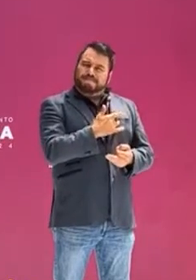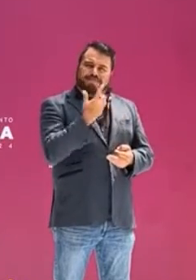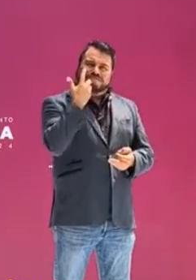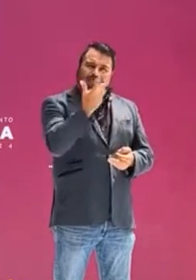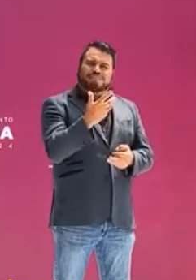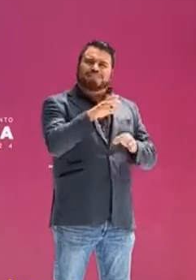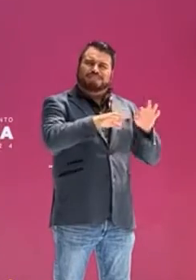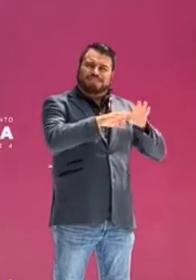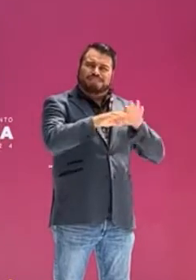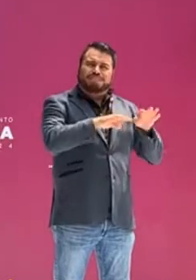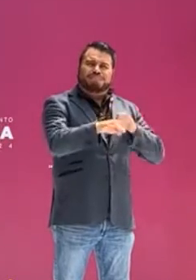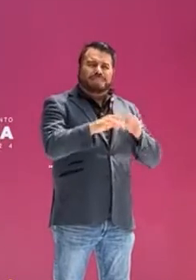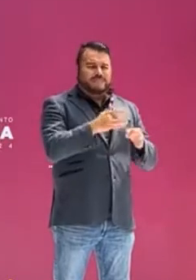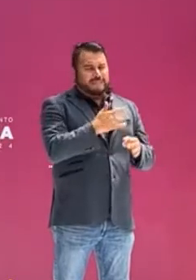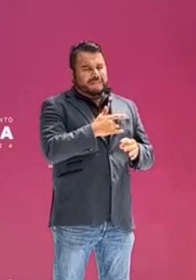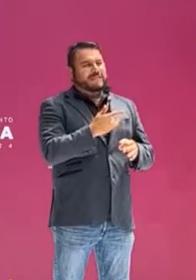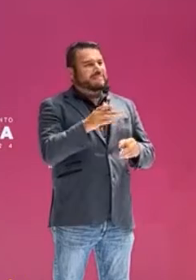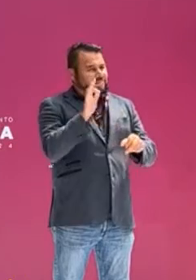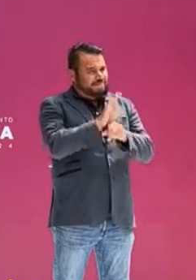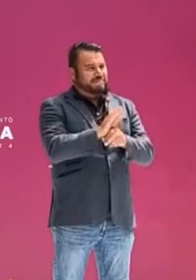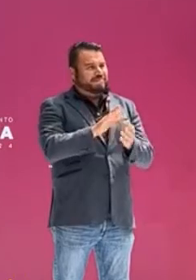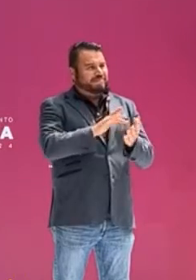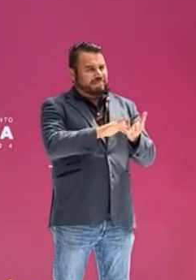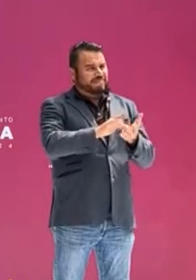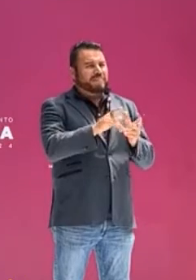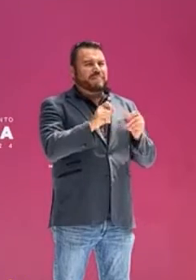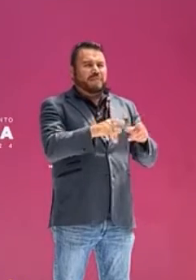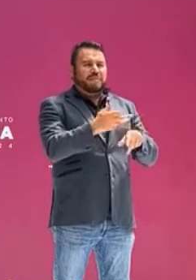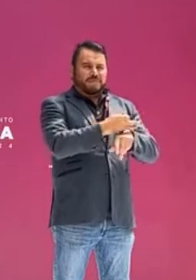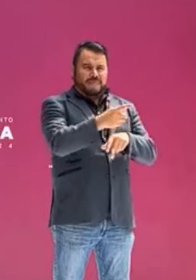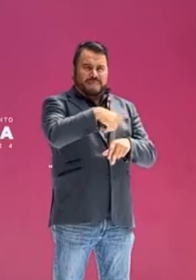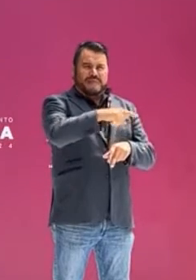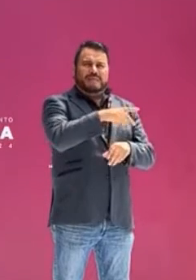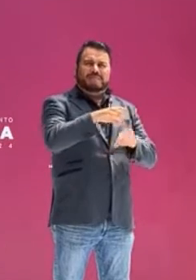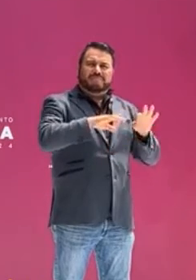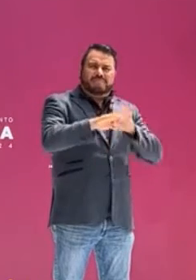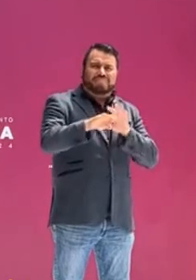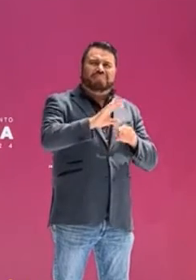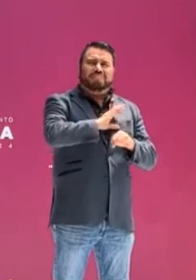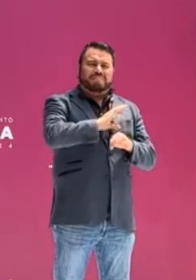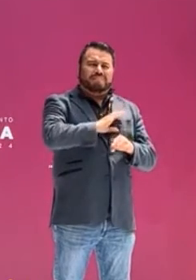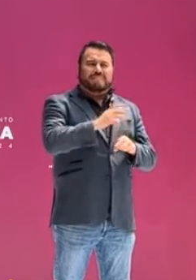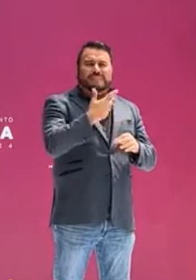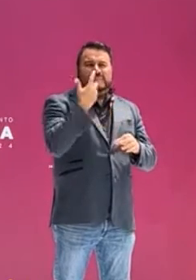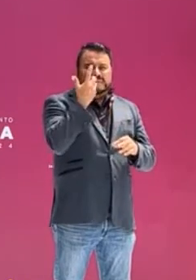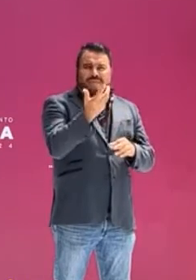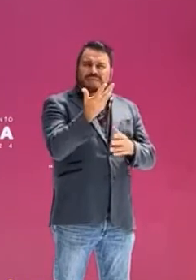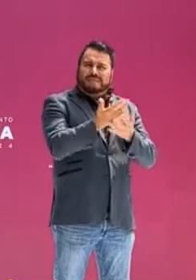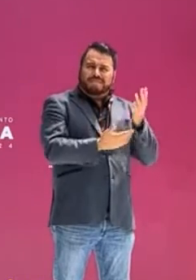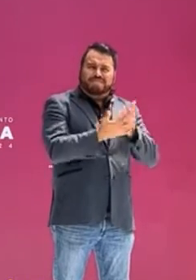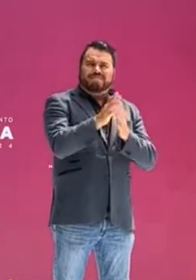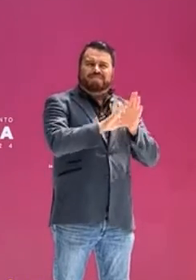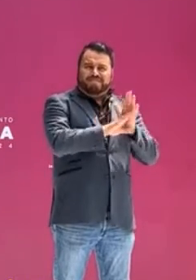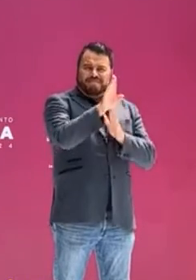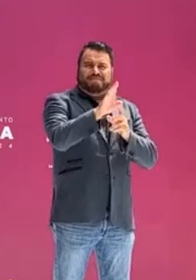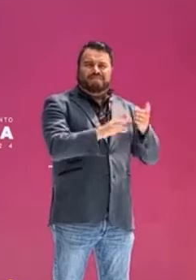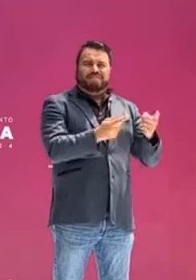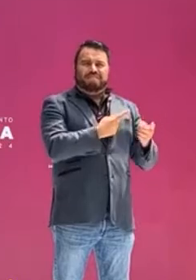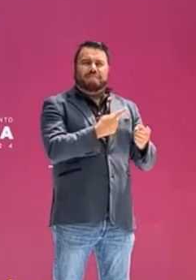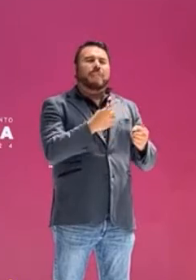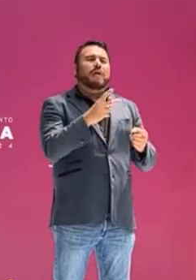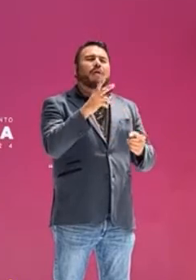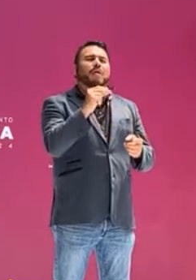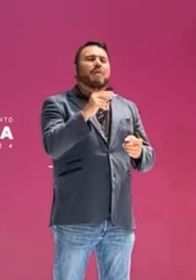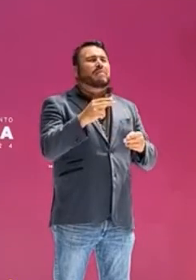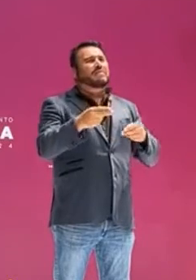toda la sencillez y con mucho carisma a su familia, desea emprender por su propia cuenta y no quedarse con las ganas